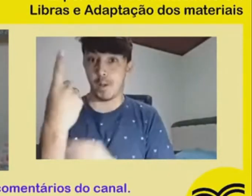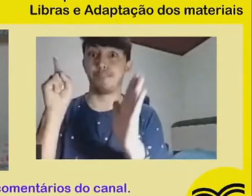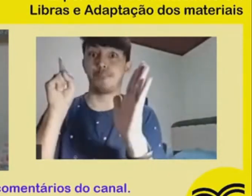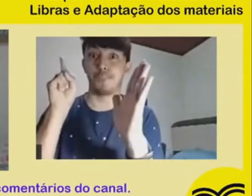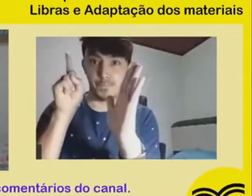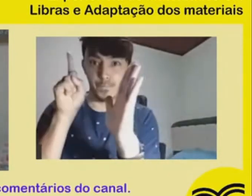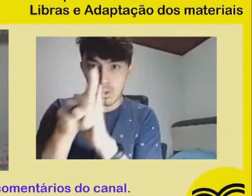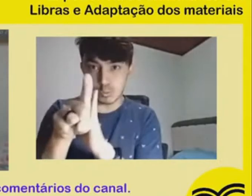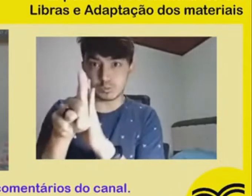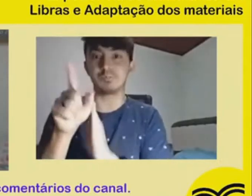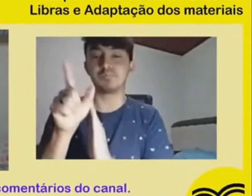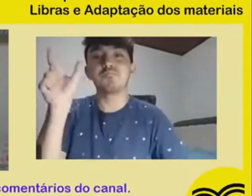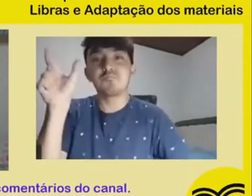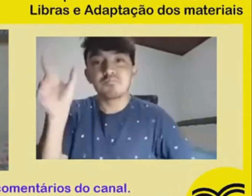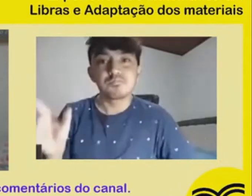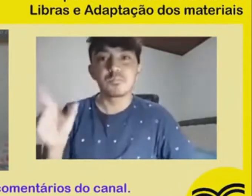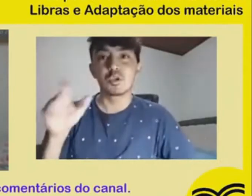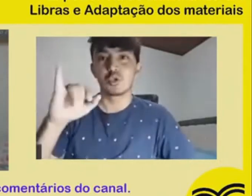Então vamos lá.